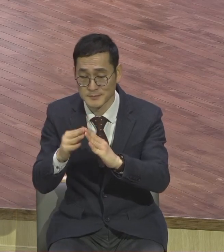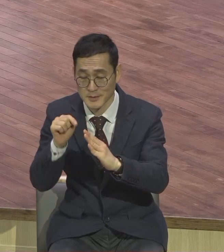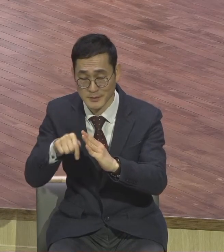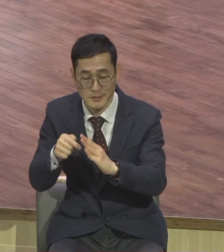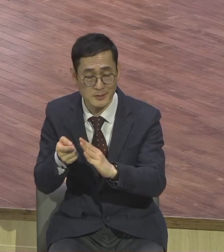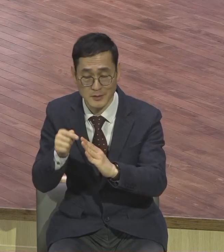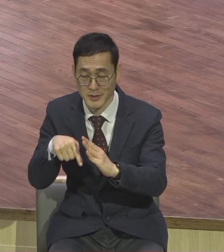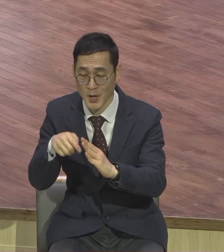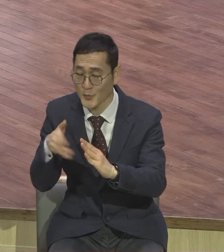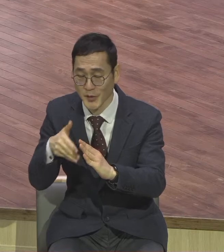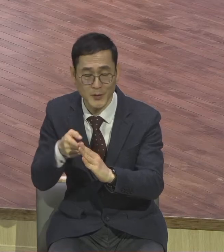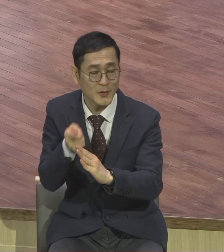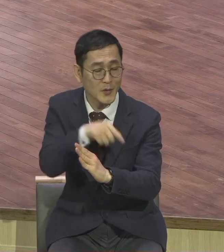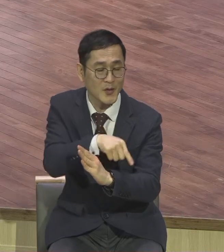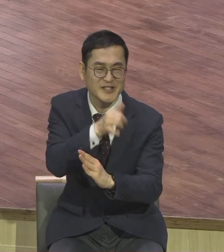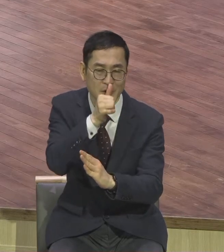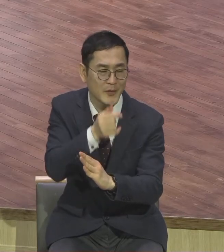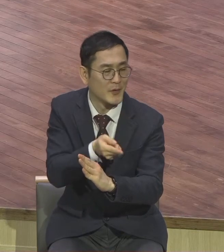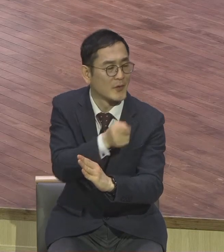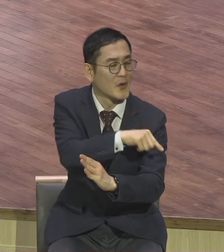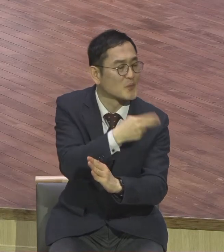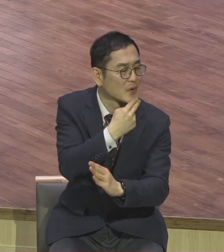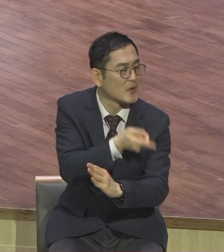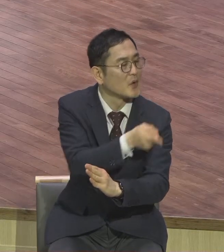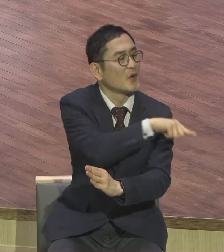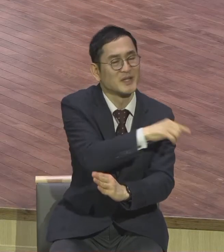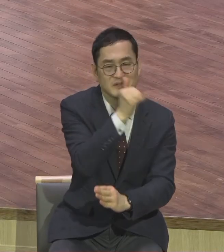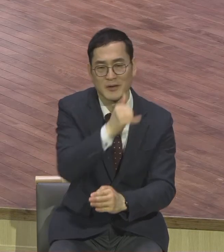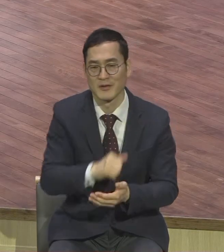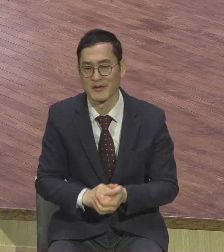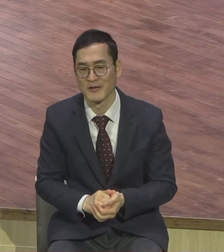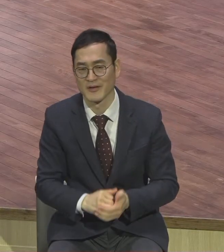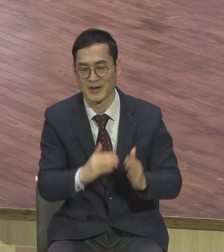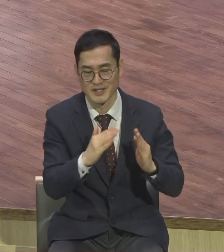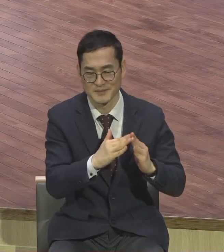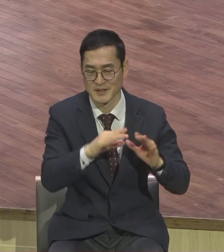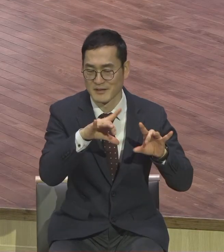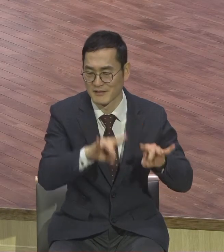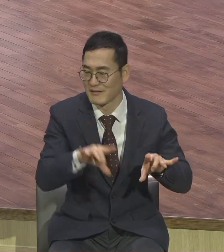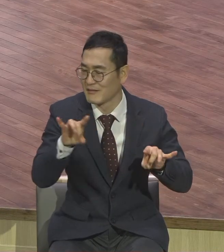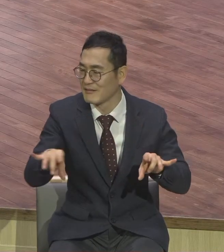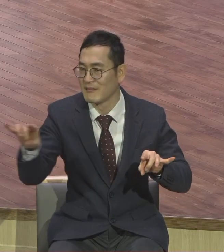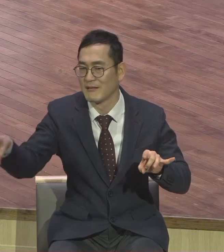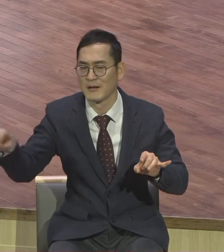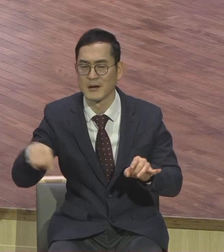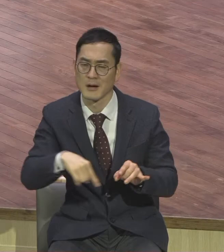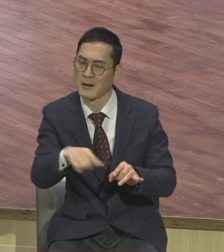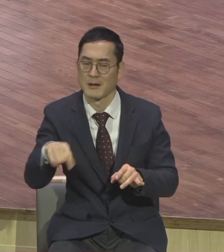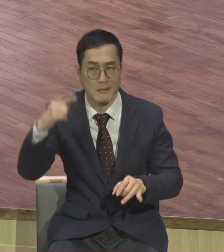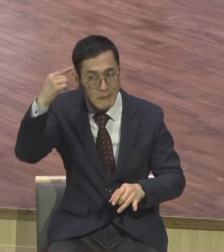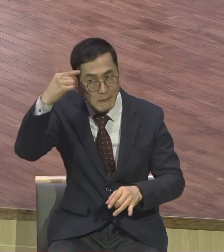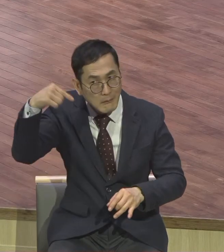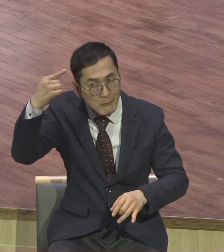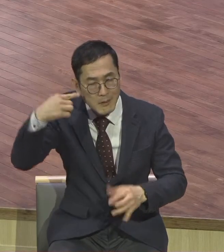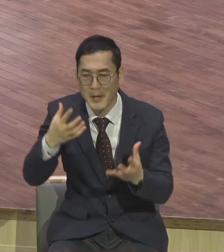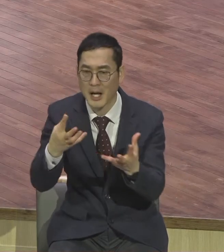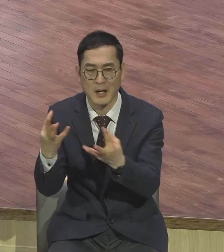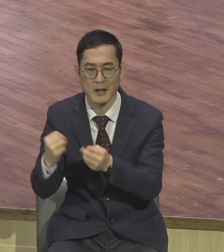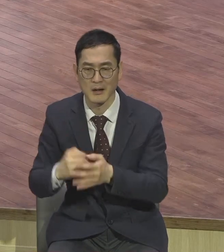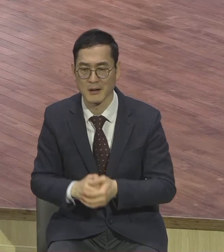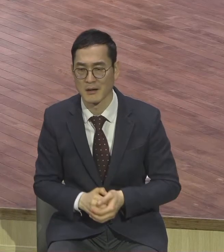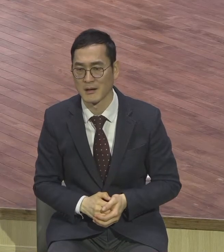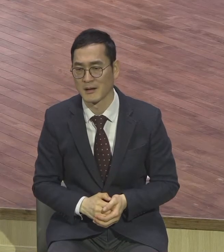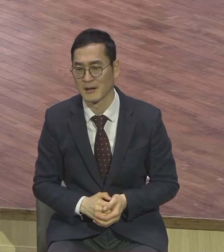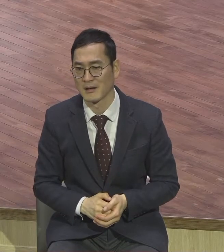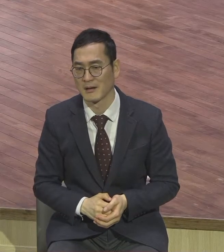가보면 아래 모습만 봐도 저 질병 같아요. 길거리 가서 식당 가보세요. 거의 이상해요. 테레비 나오는